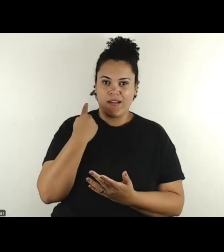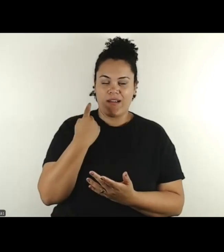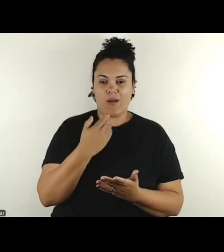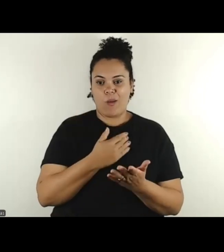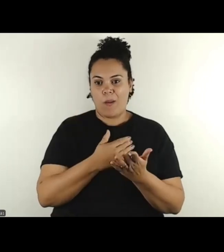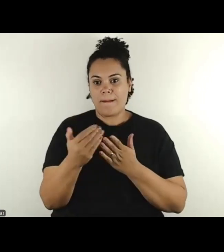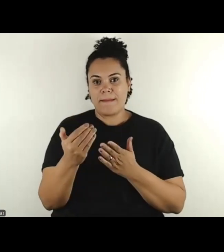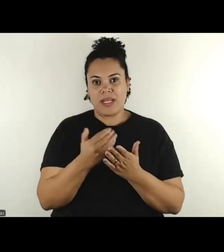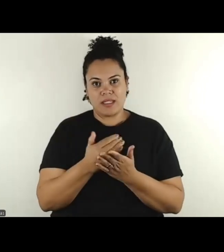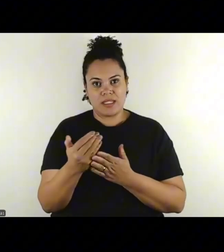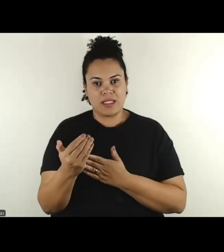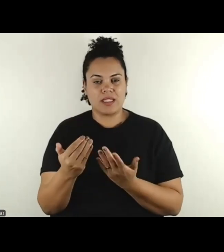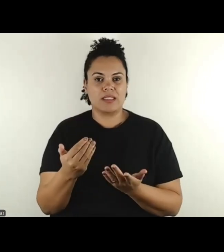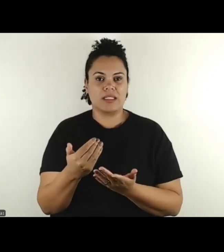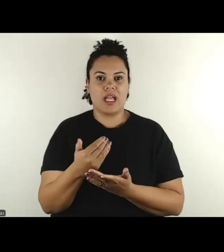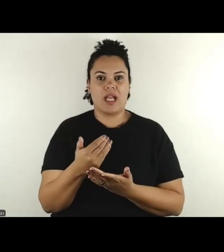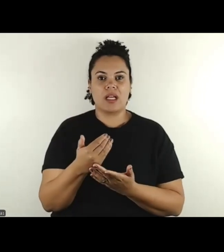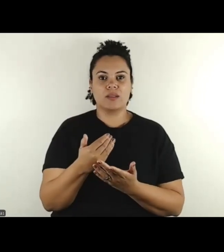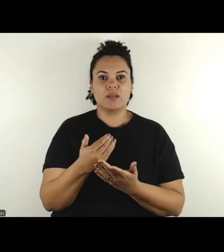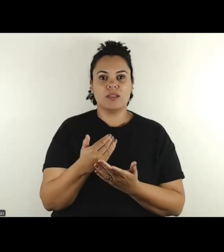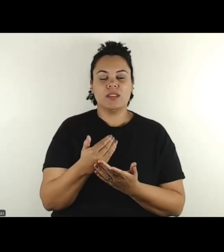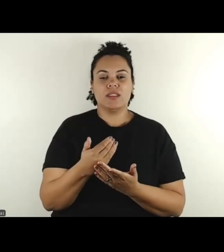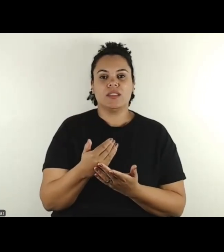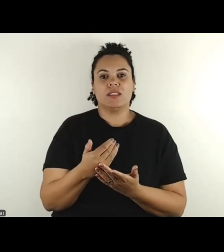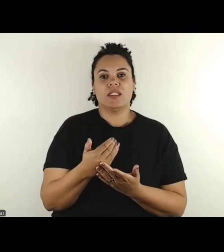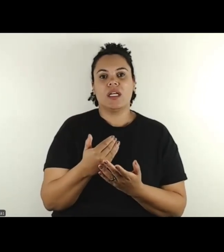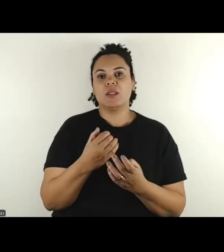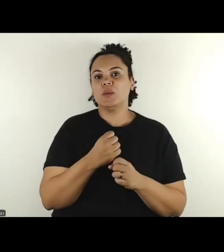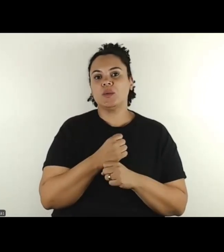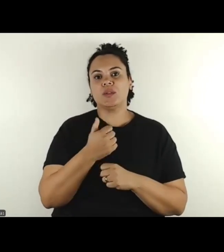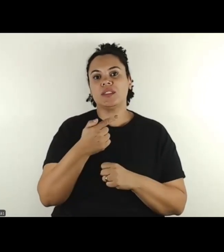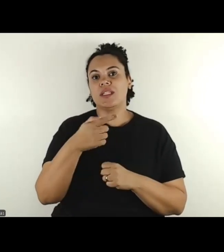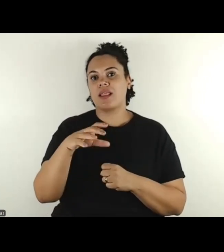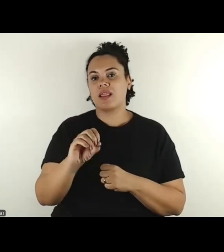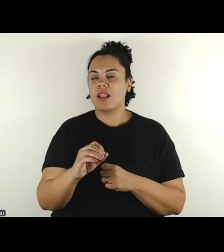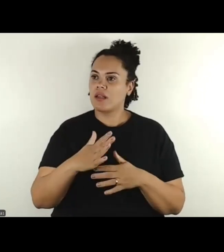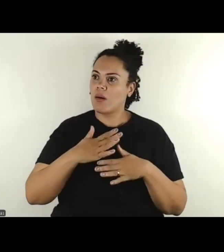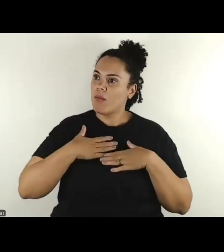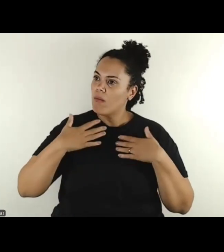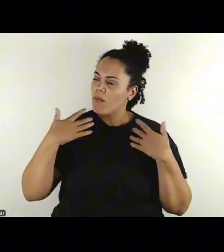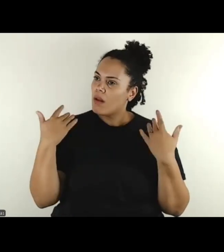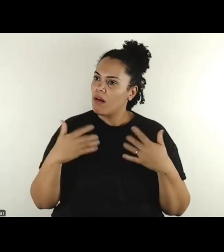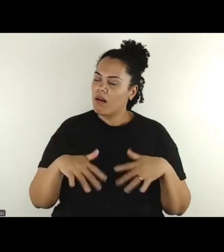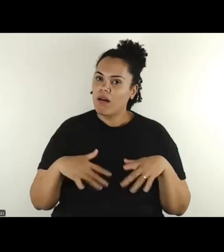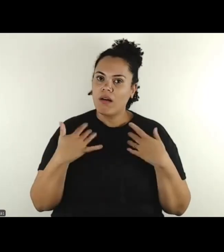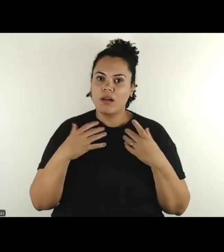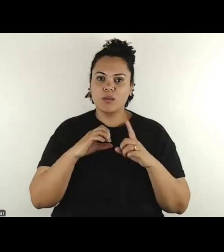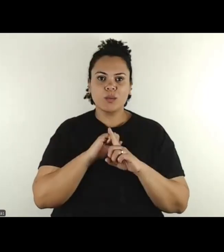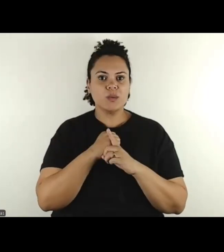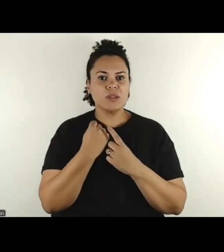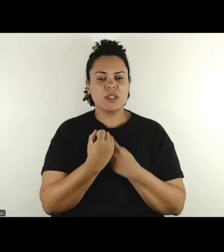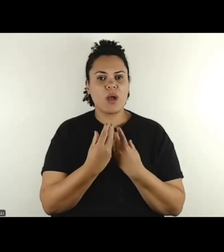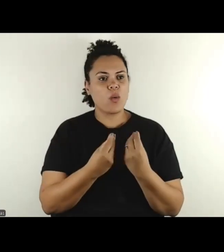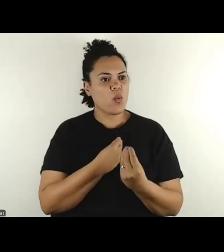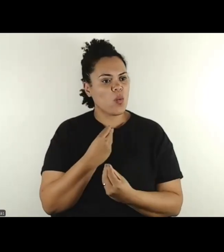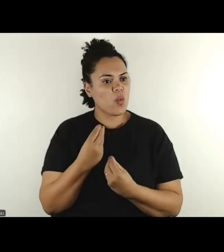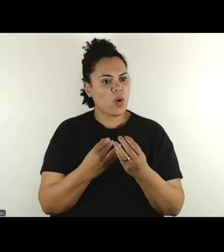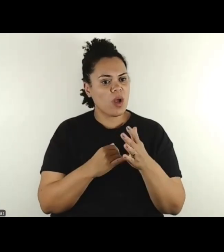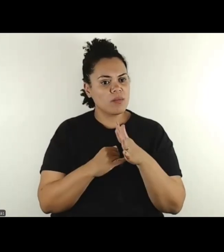começaram a ser feitas na década de 70, né, surpreenderam a sociedade, né? Porque por serem